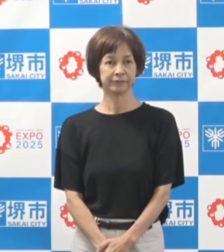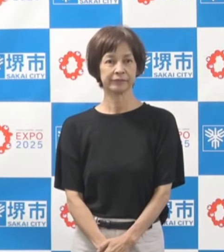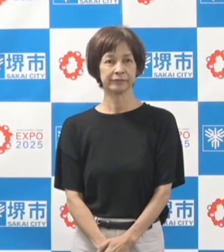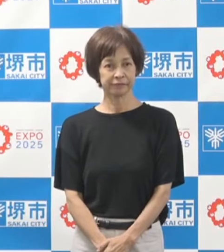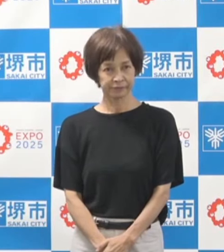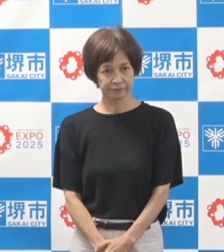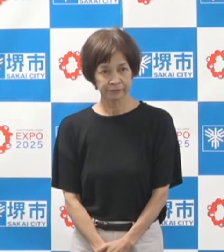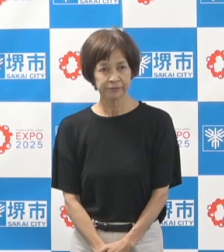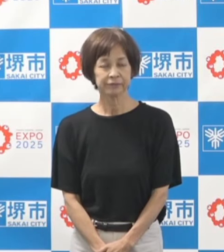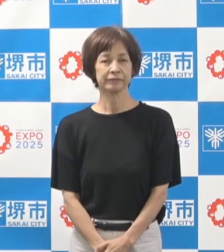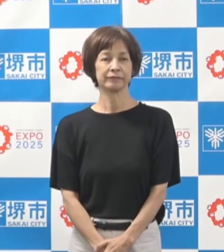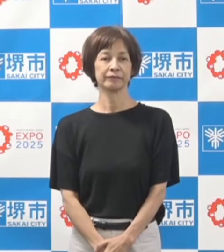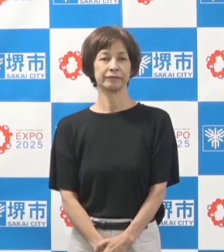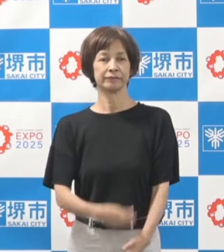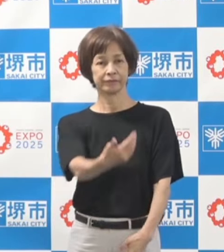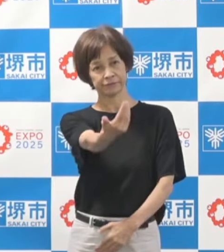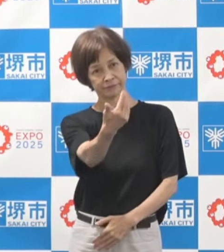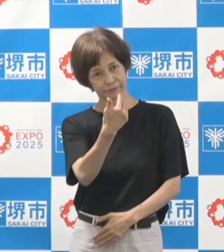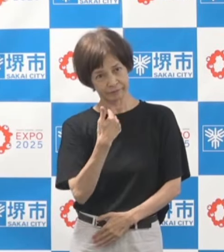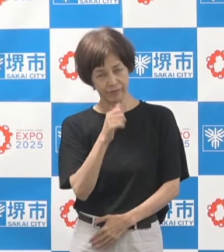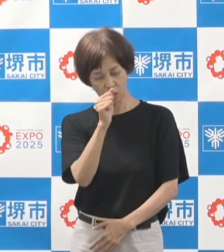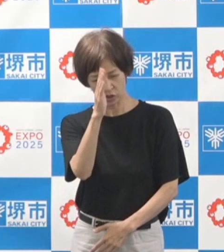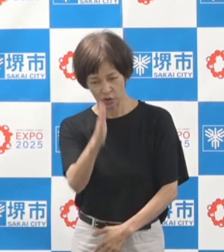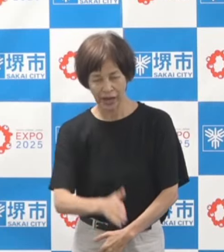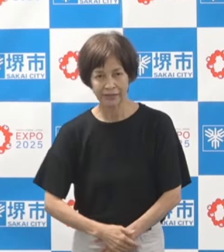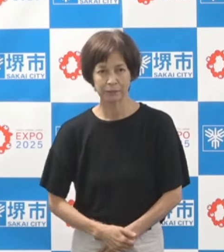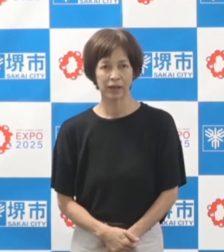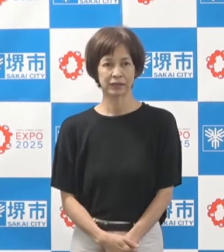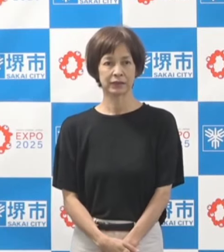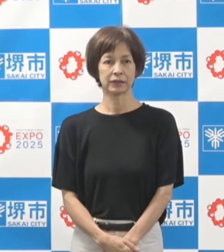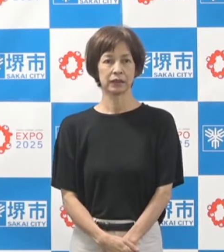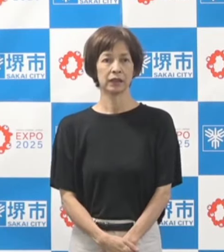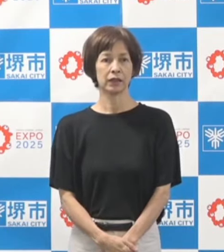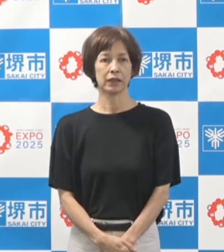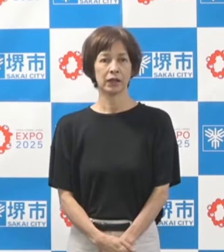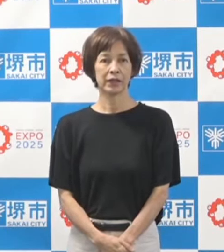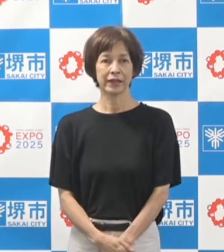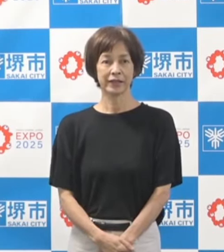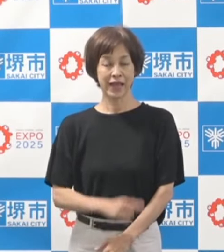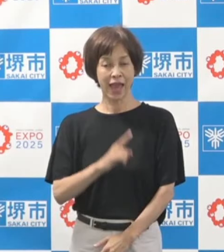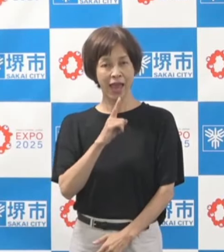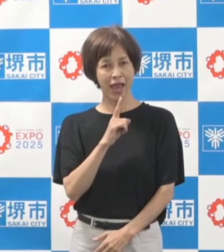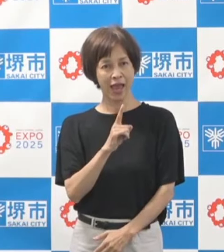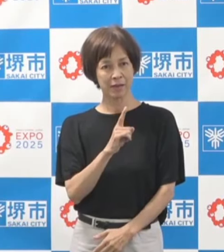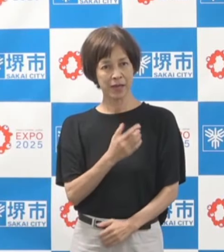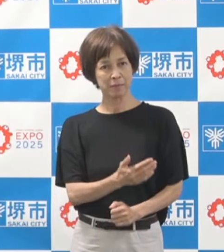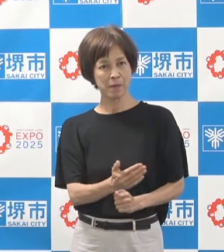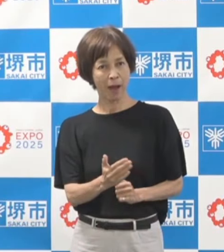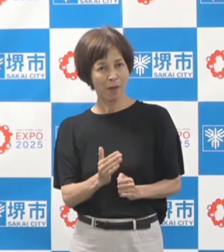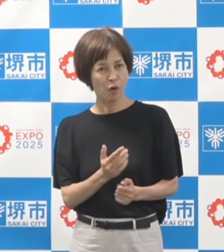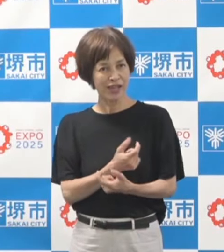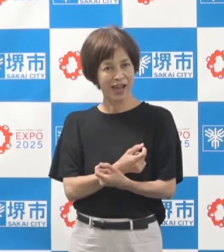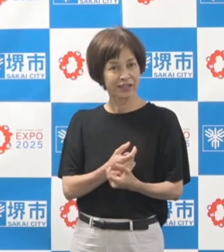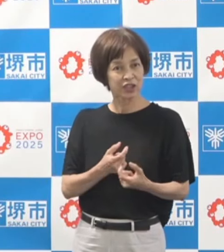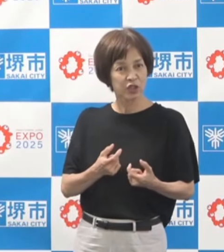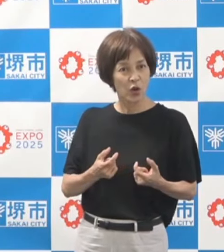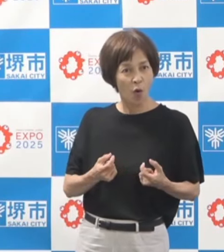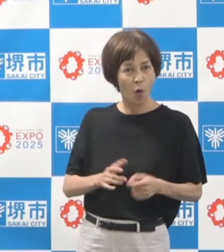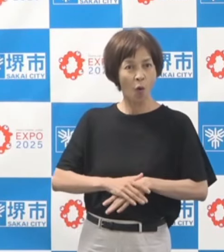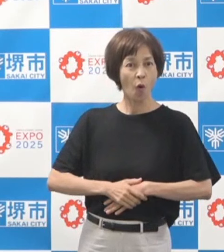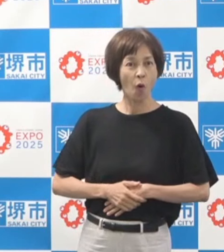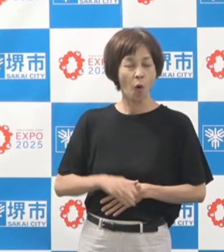共同通信に、よろしくお願いします。まずこの見守り合い事業についてなんですけど、先行事例が大